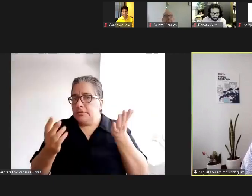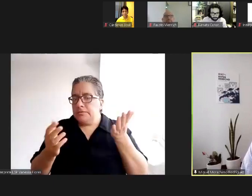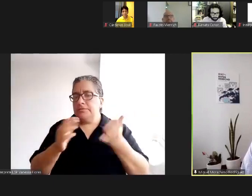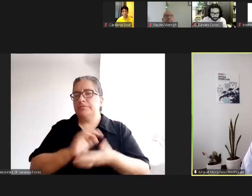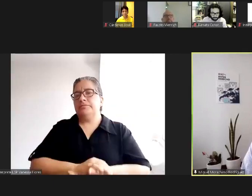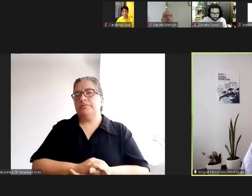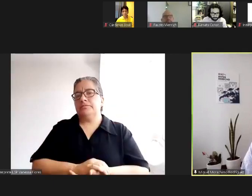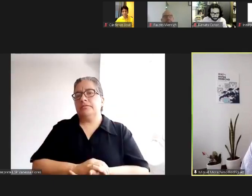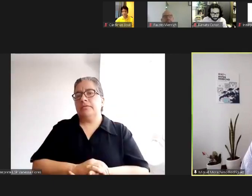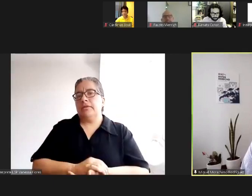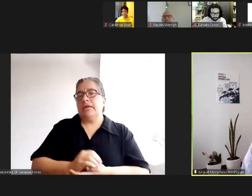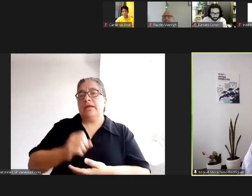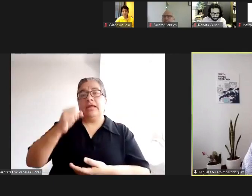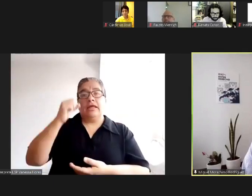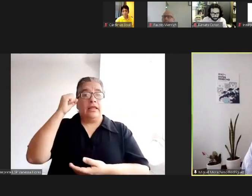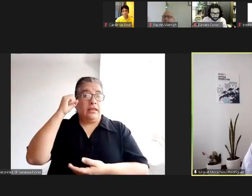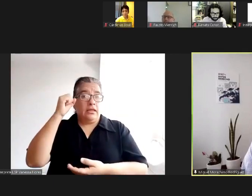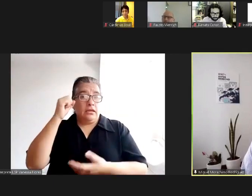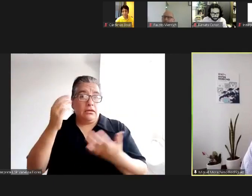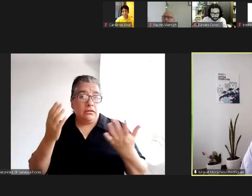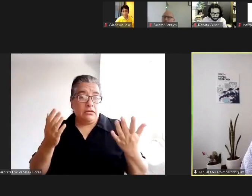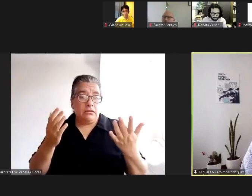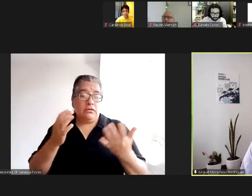el derecho a poder